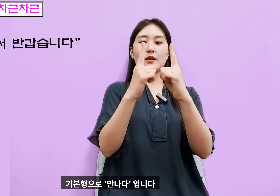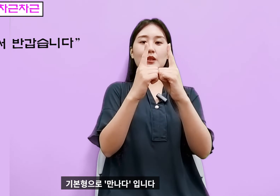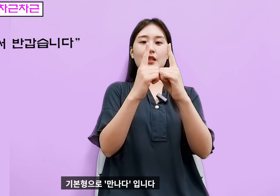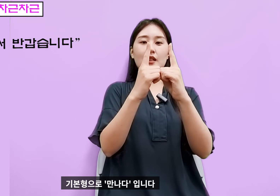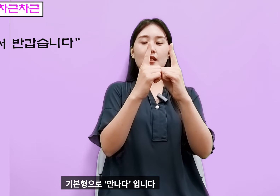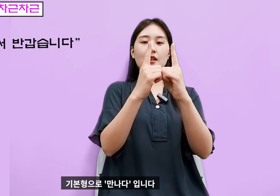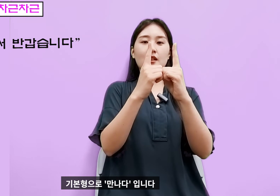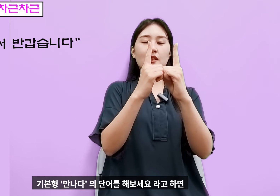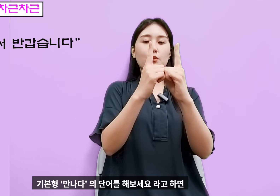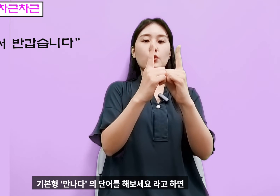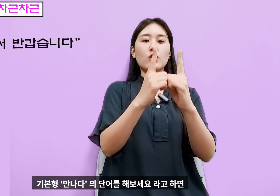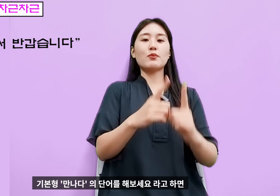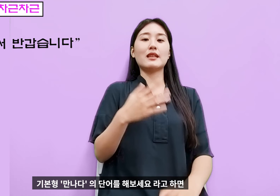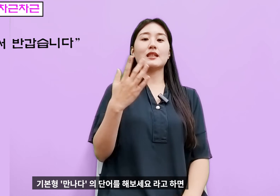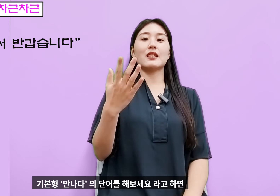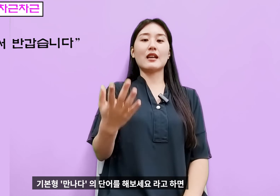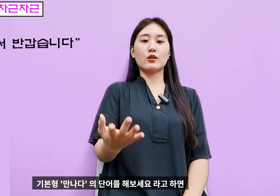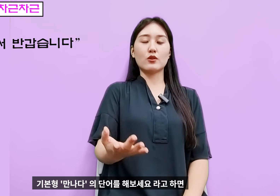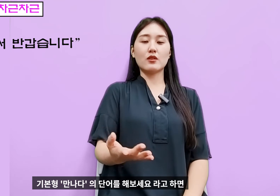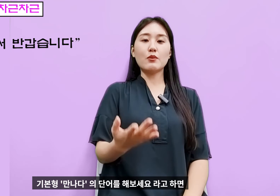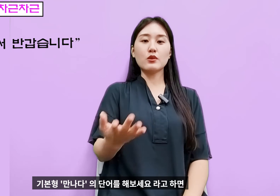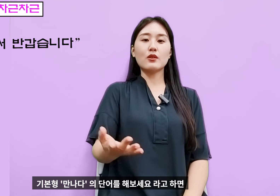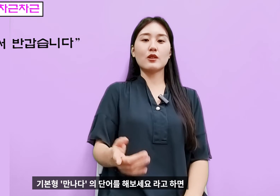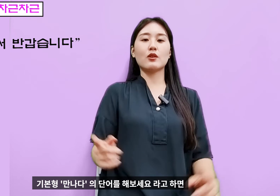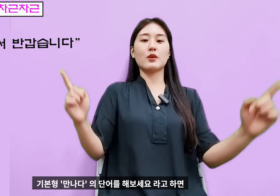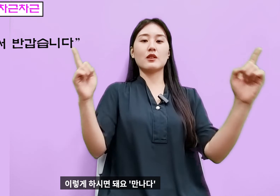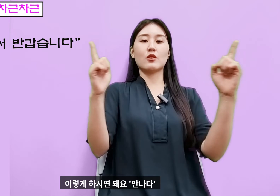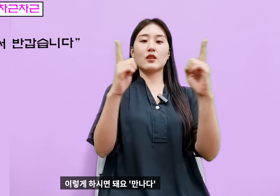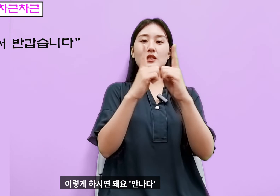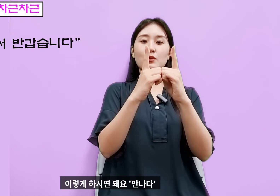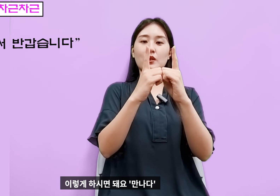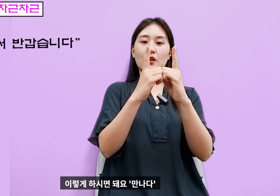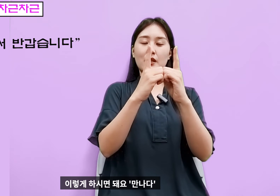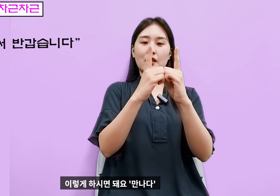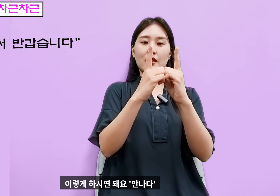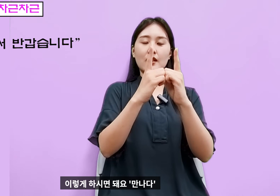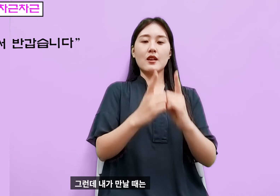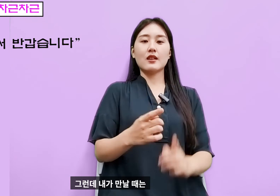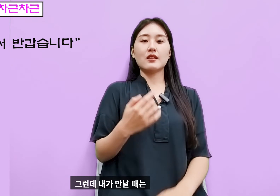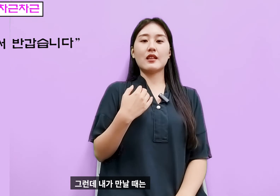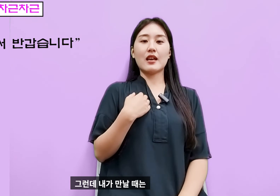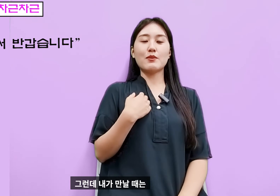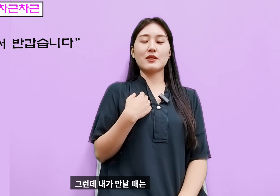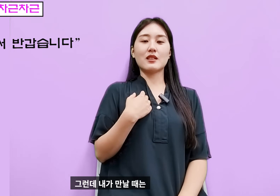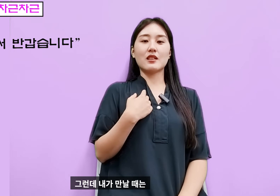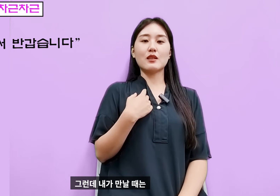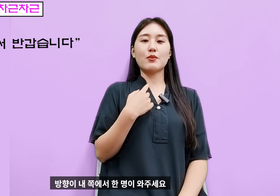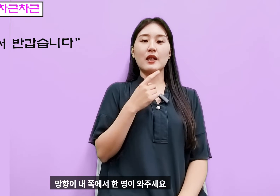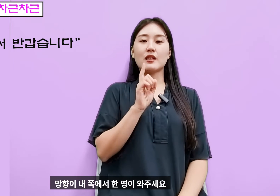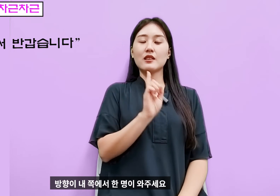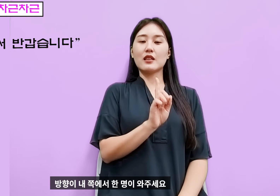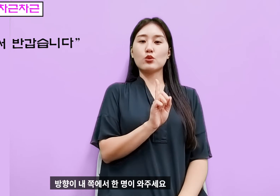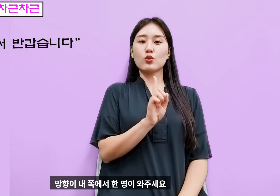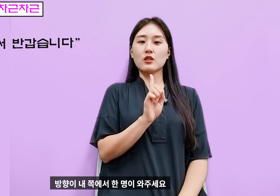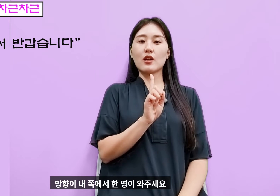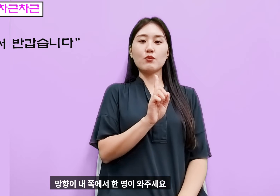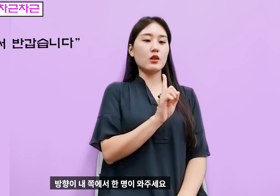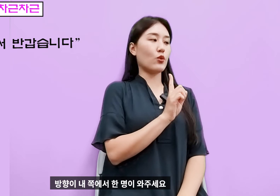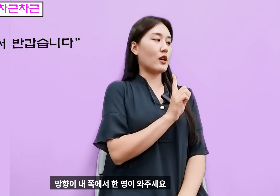만나다입니다. 기본형 만나다의 단어를 해보세요라고 하면 이렇게 하시면 돼요. 만나다. 근데 내가 만날 때는 방향이 내 쪽에서 한 명이